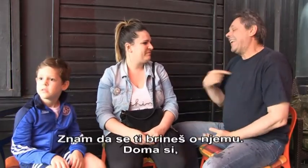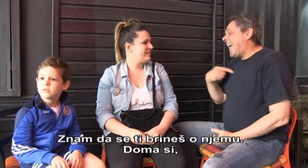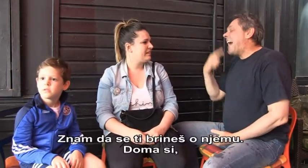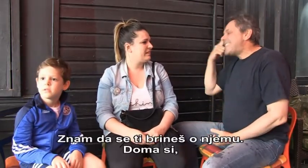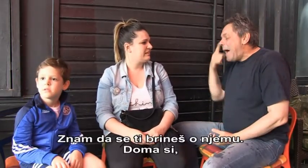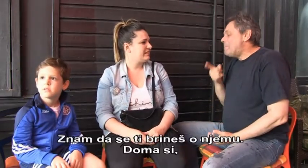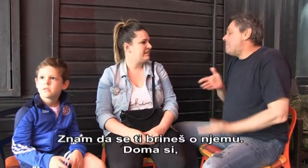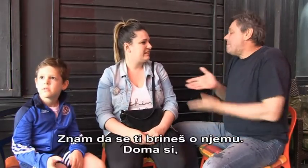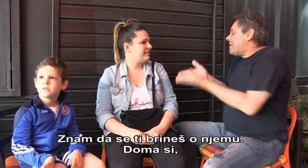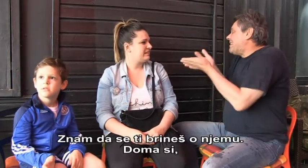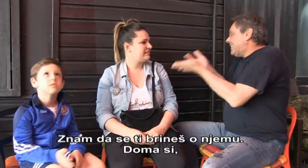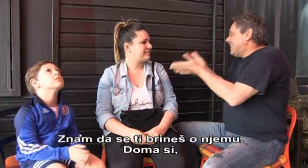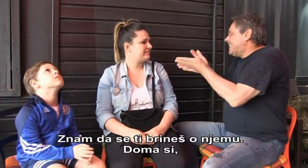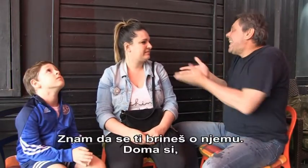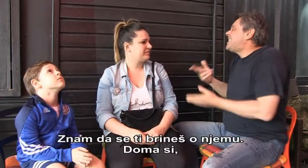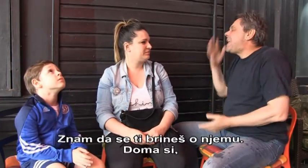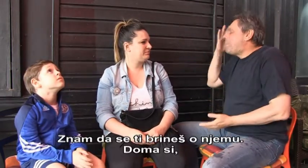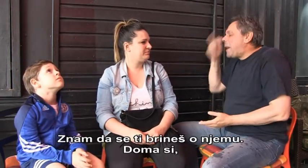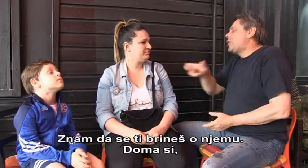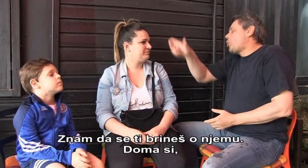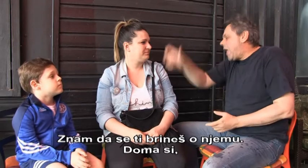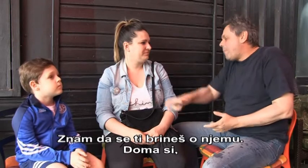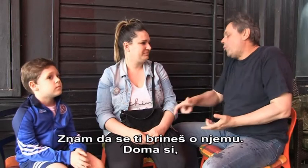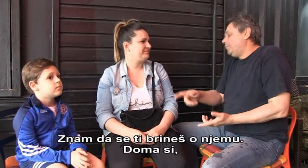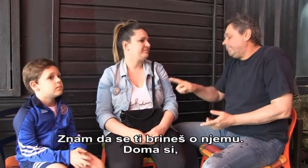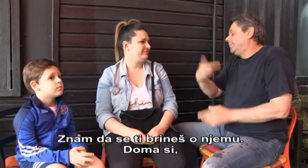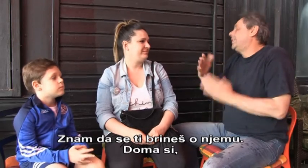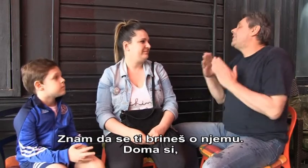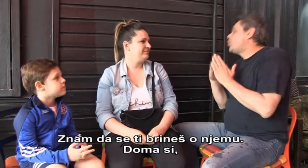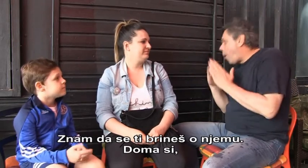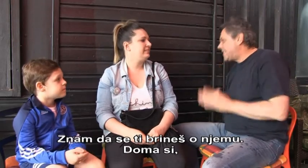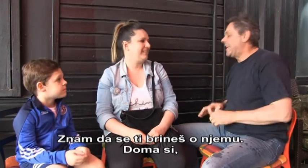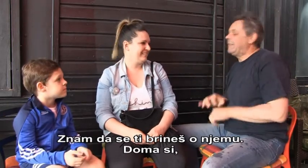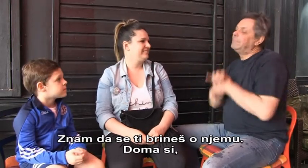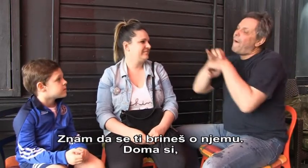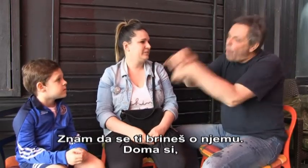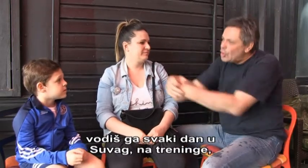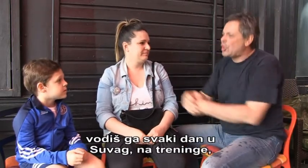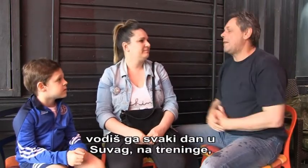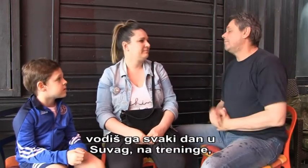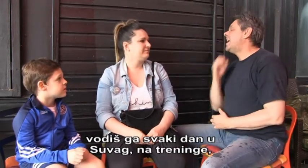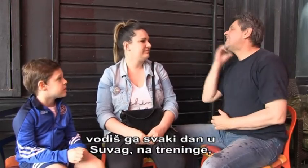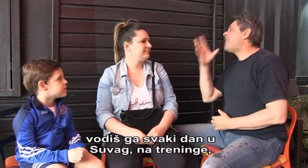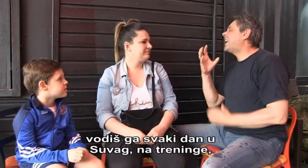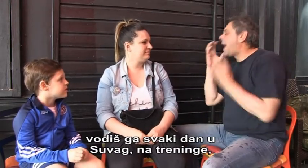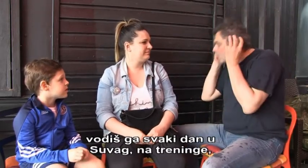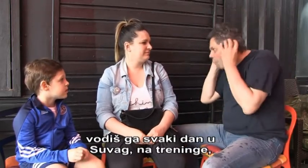Ja znam, ja se ti brineš o njemu, doma si, vodiš ga, svaki dan suvaj.